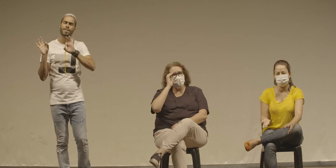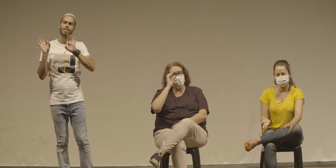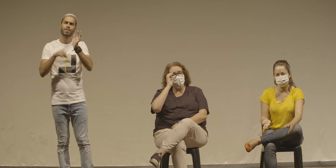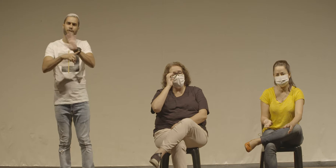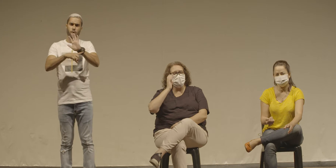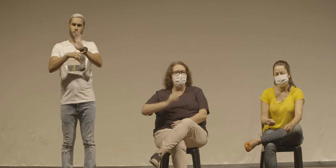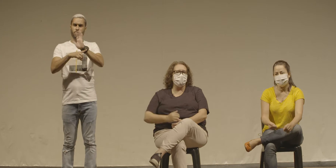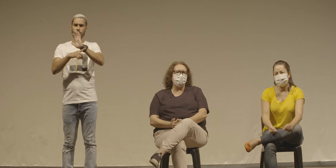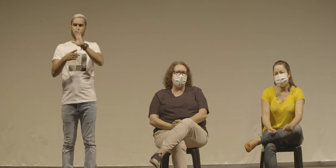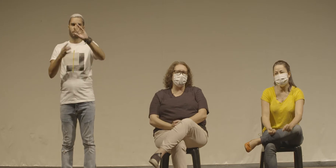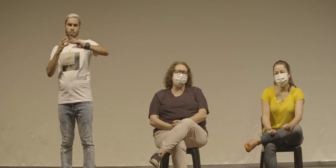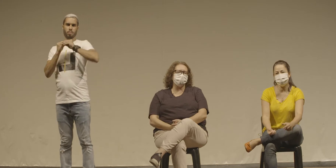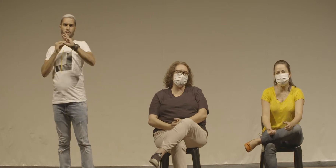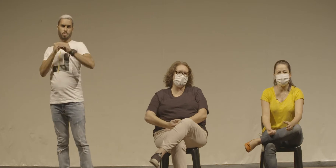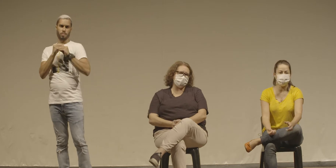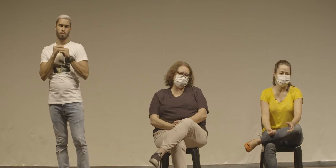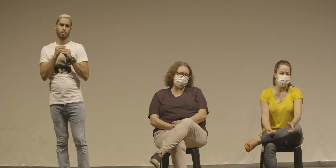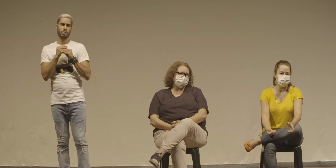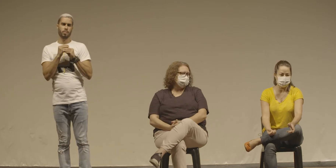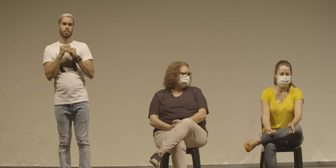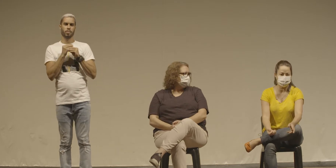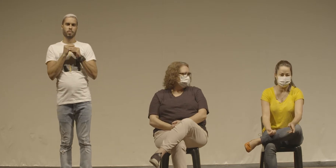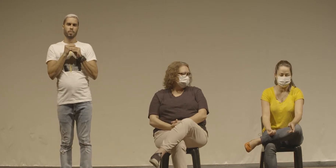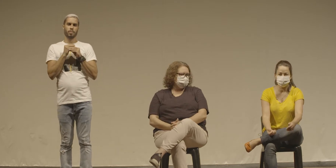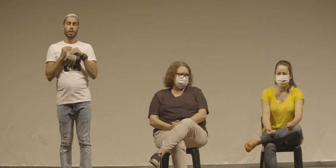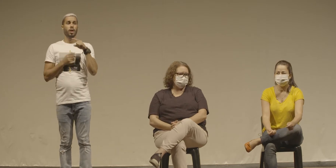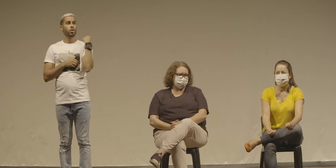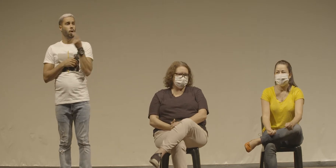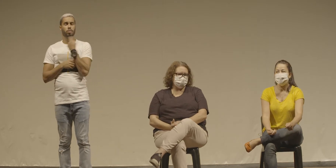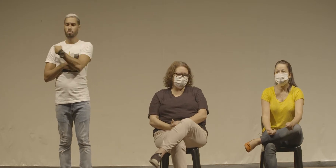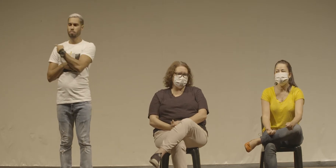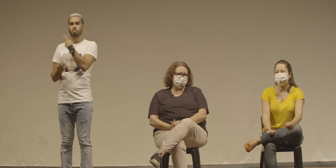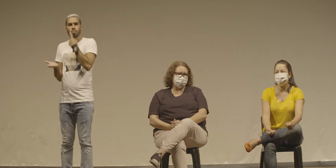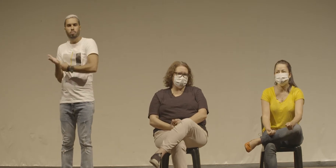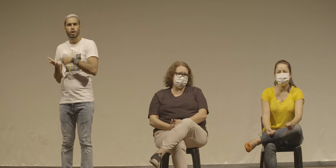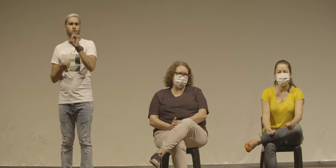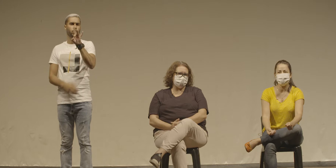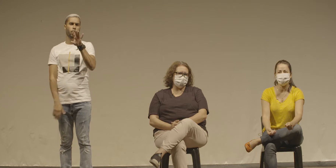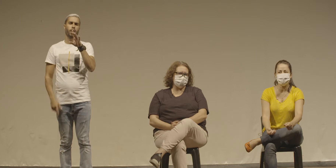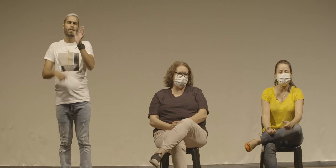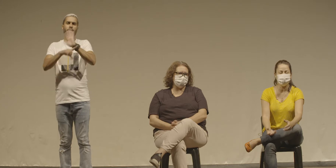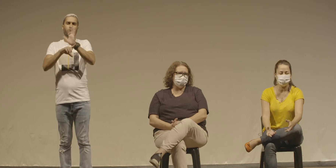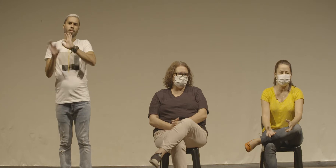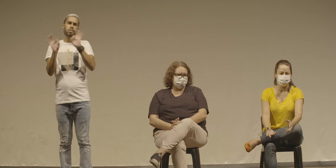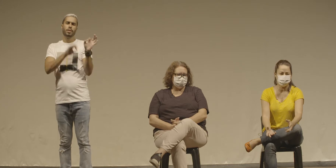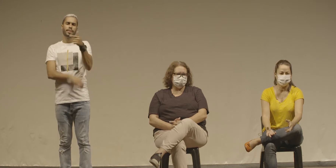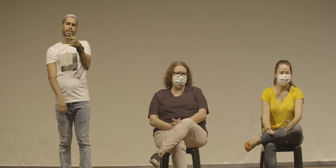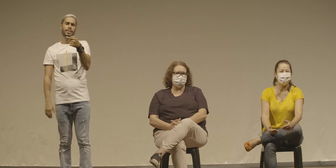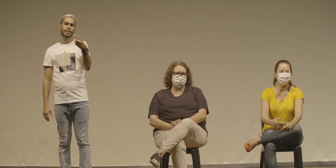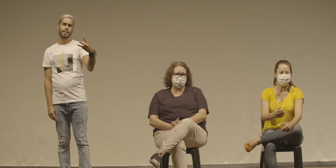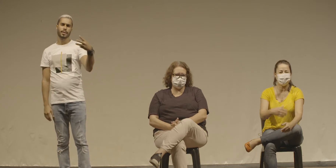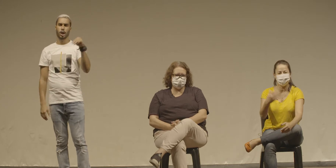8 horas e decidimos que seriam só 73 minutos. É muito difícil você fazer as